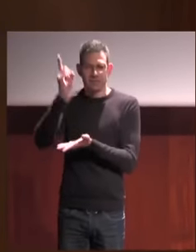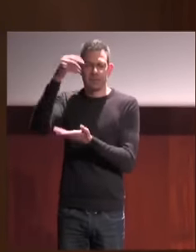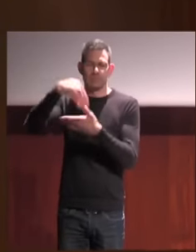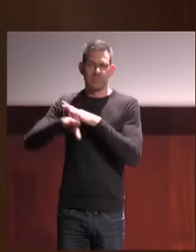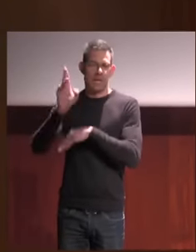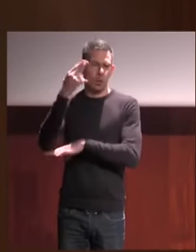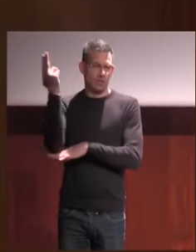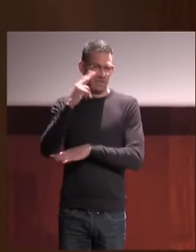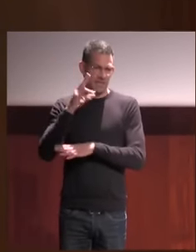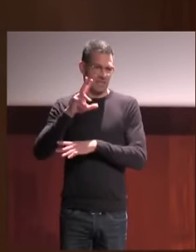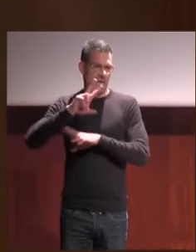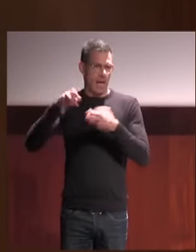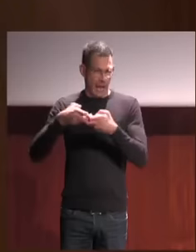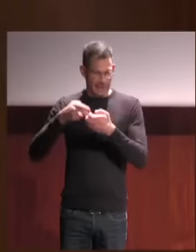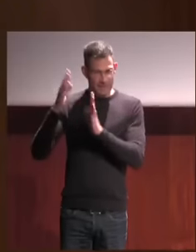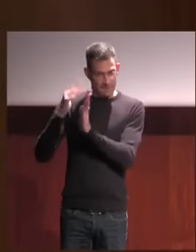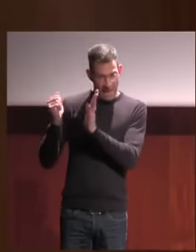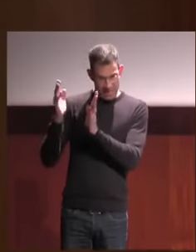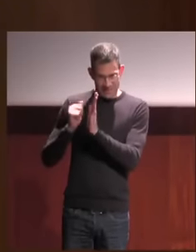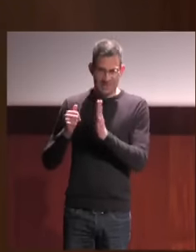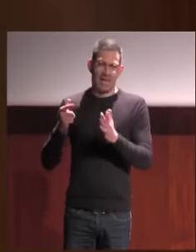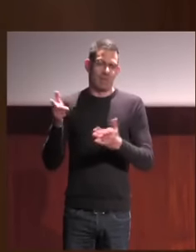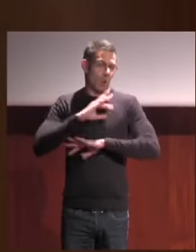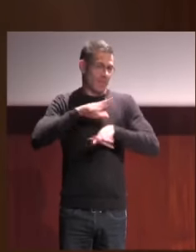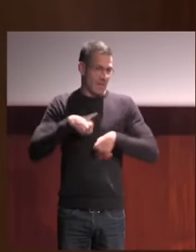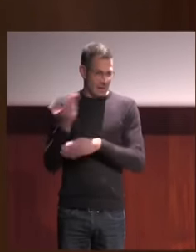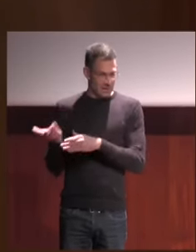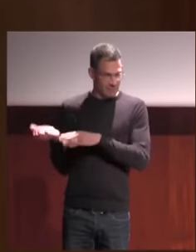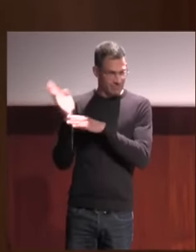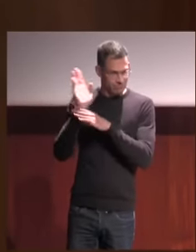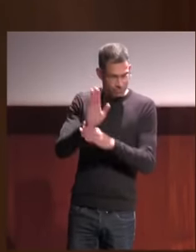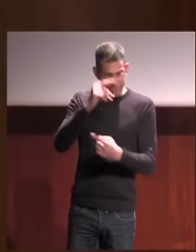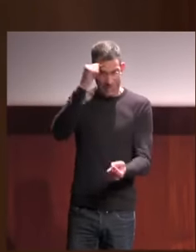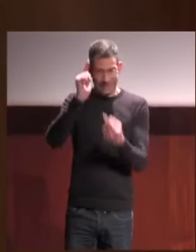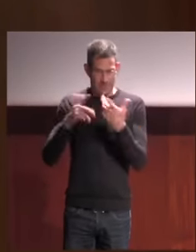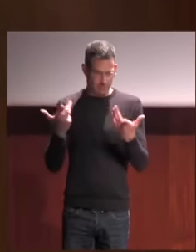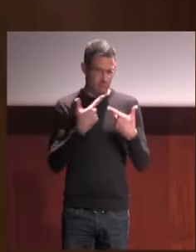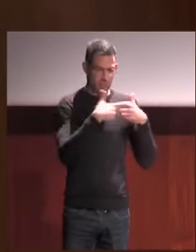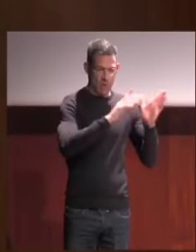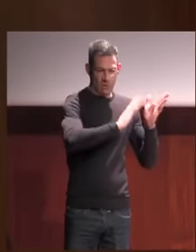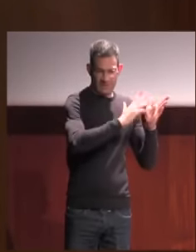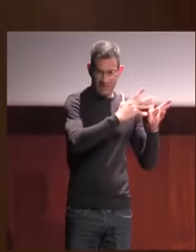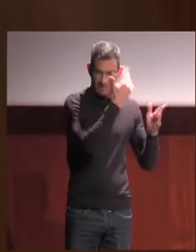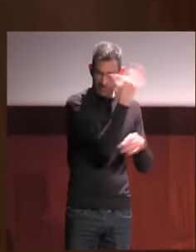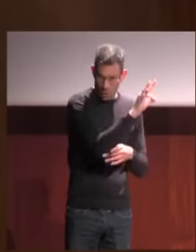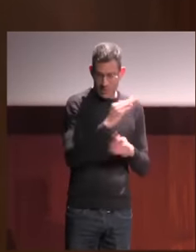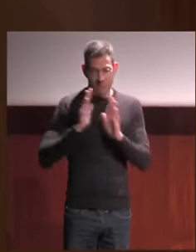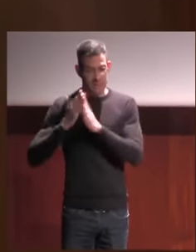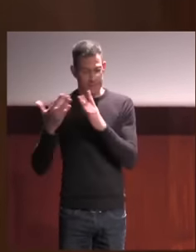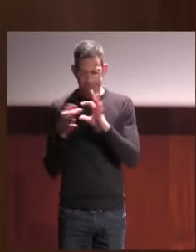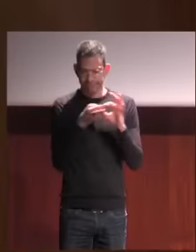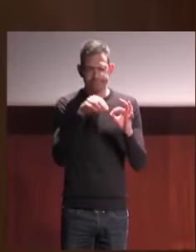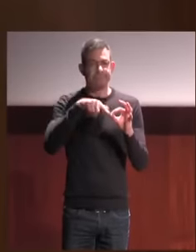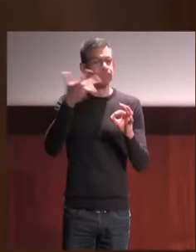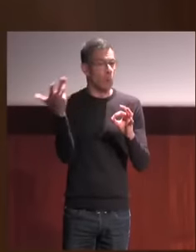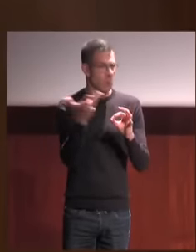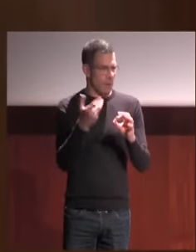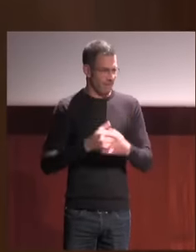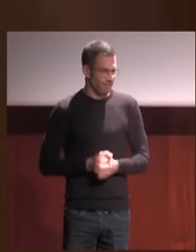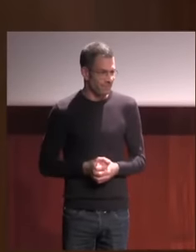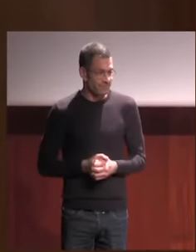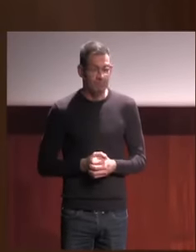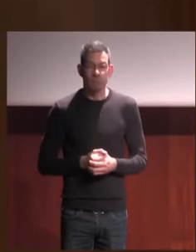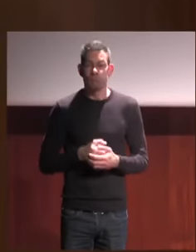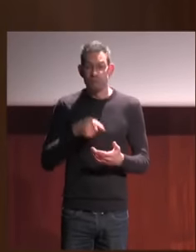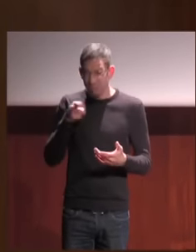Université, bouclera cette réflexion sur le rapport entre la langue des signes française et le livre. Est-il vraiment